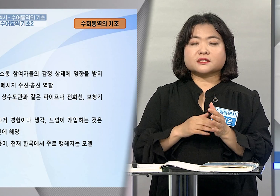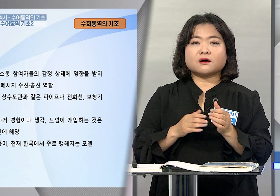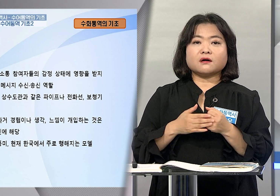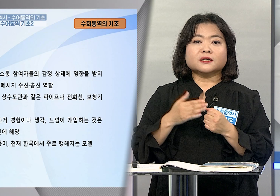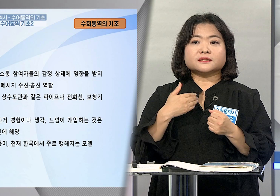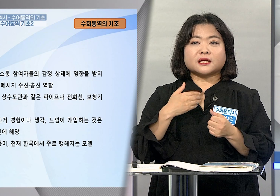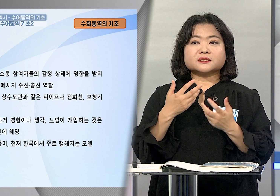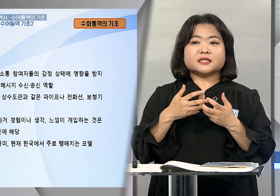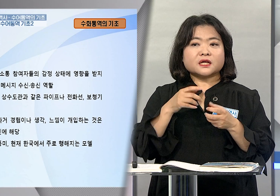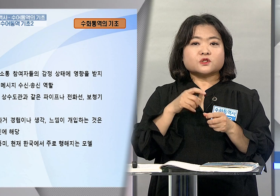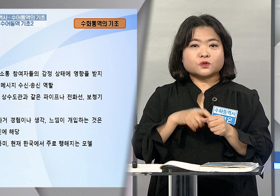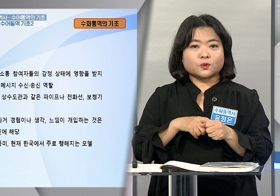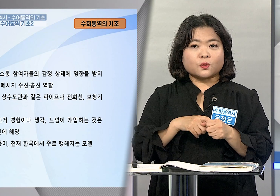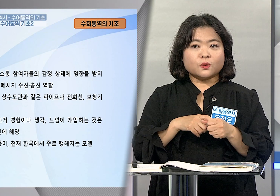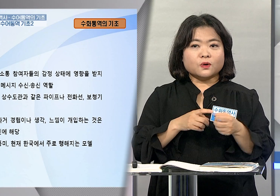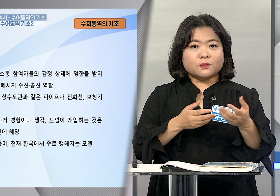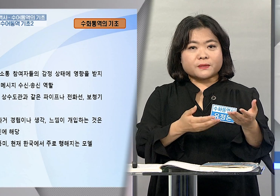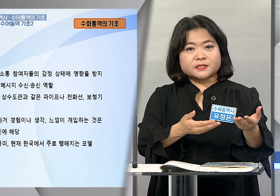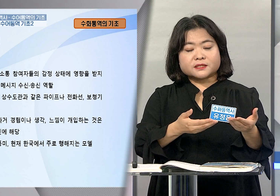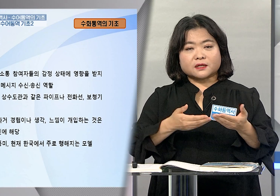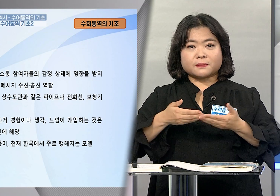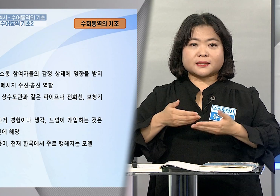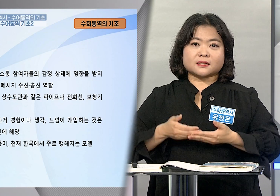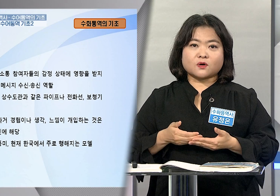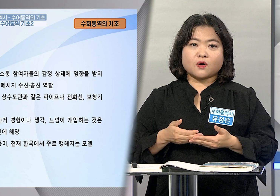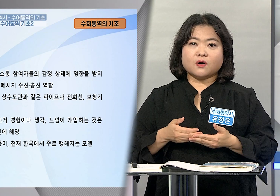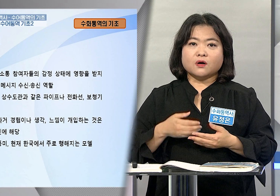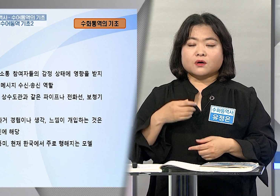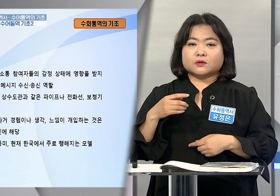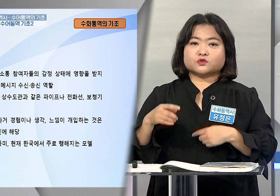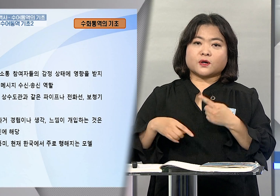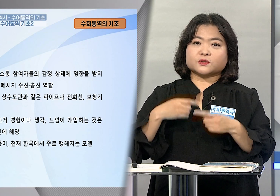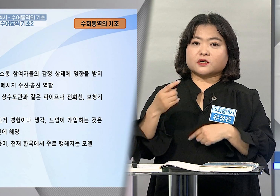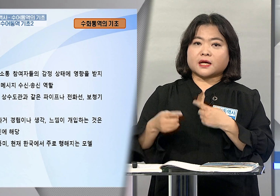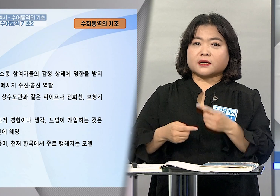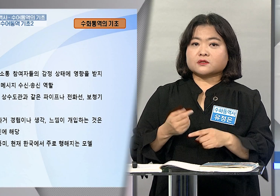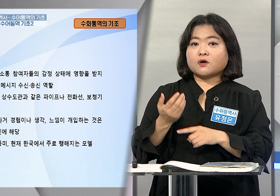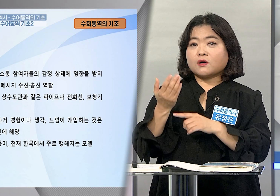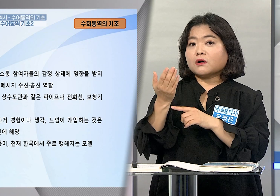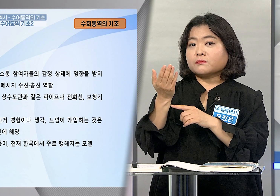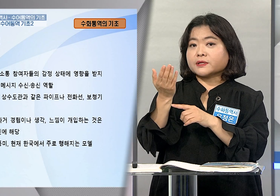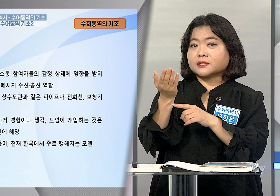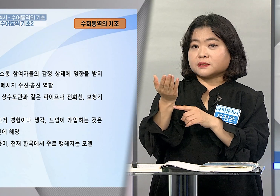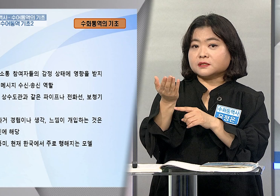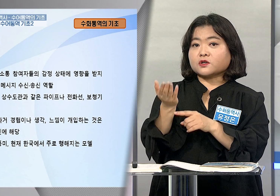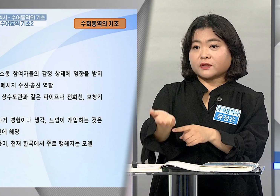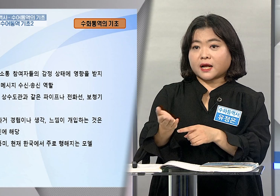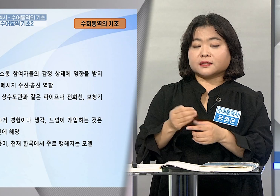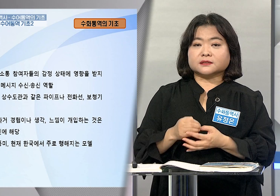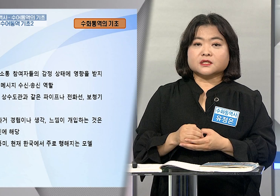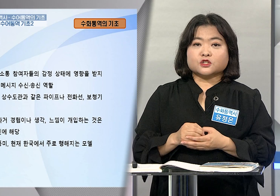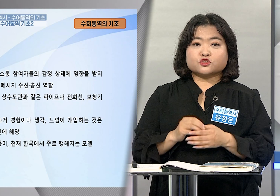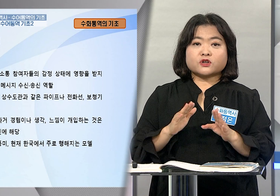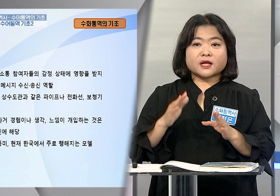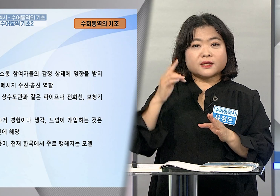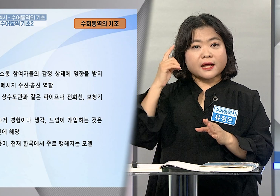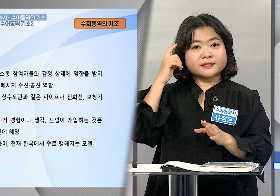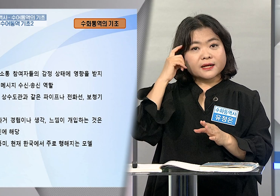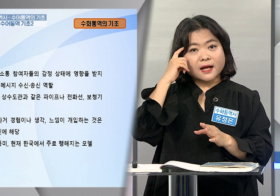그래서 나는 기계적으로 메시지를 받아서 수화로 전환해서 메시지를 전달하는 중간에 나의